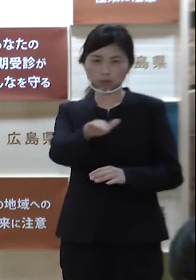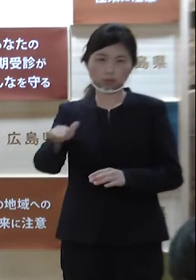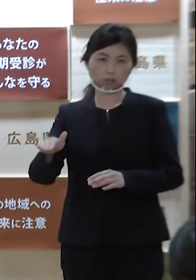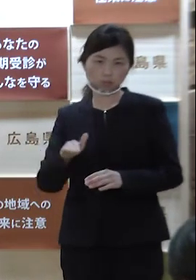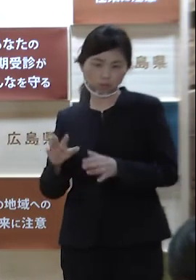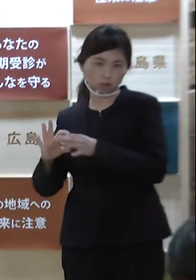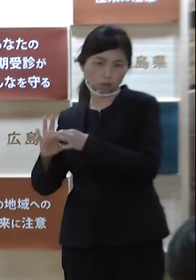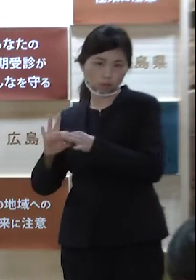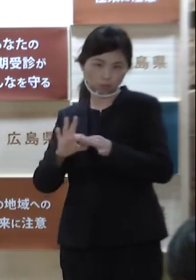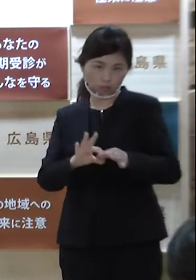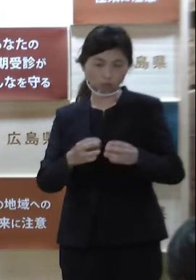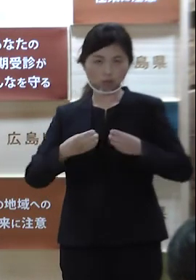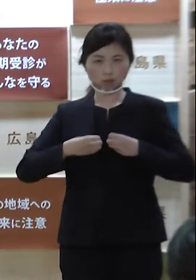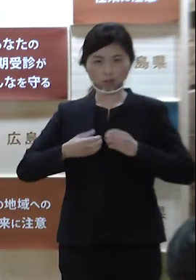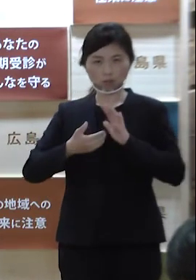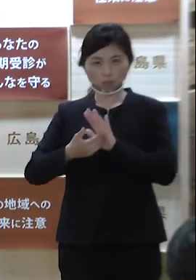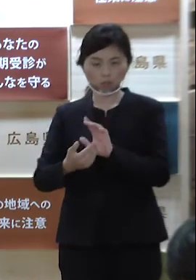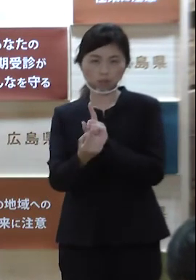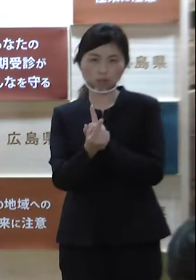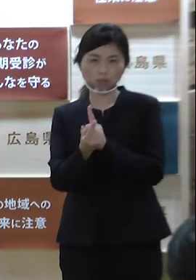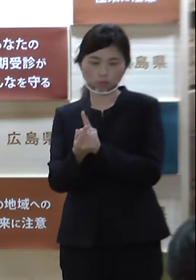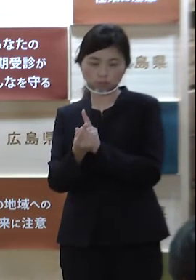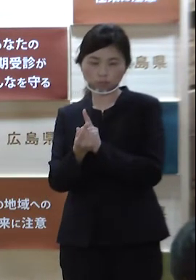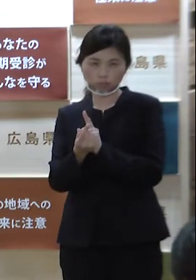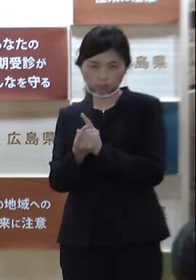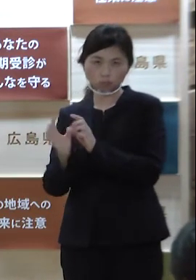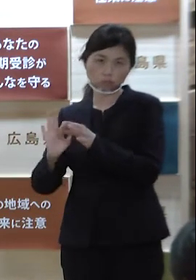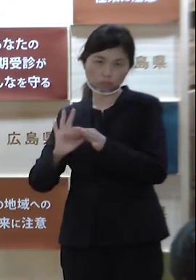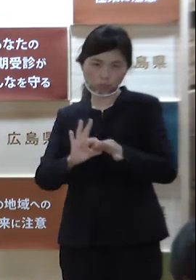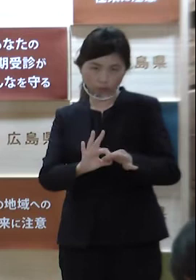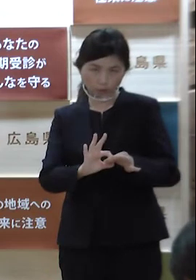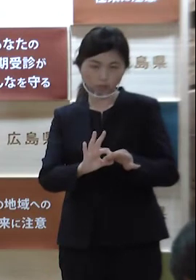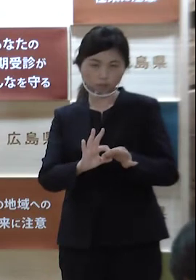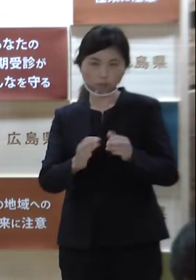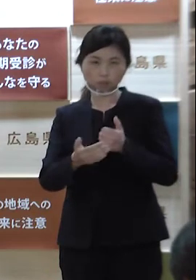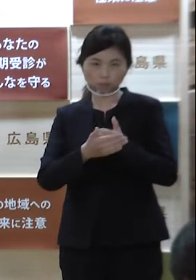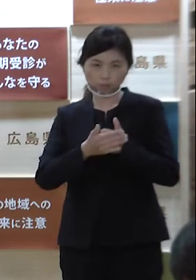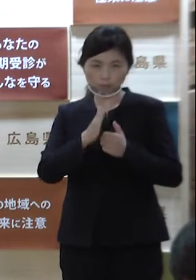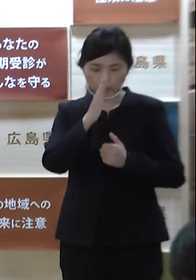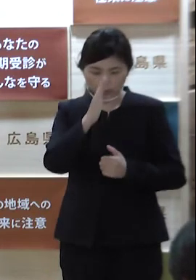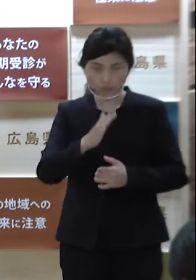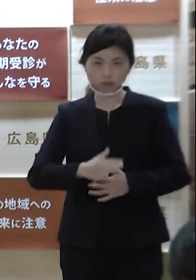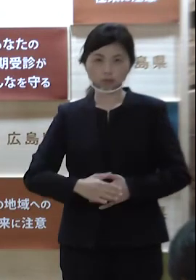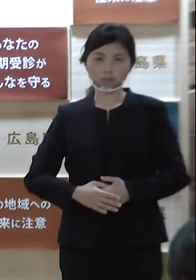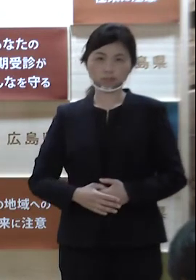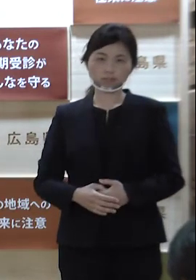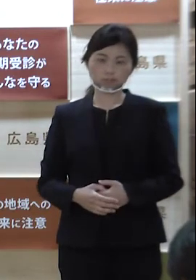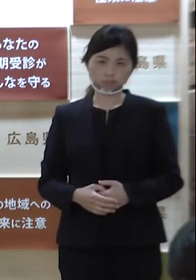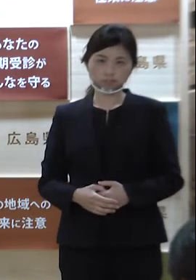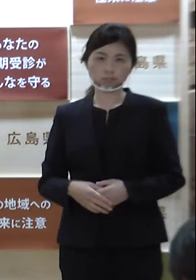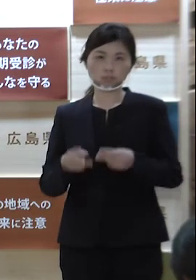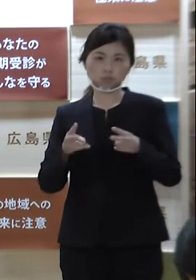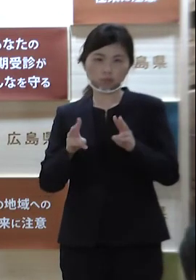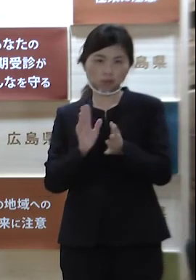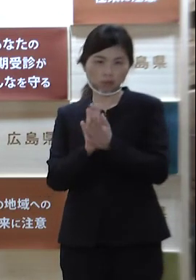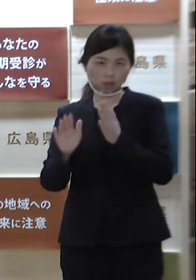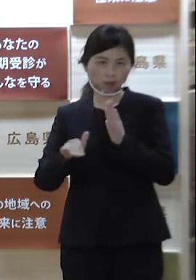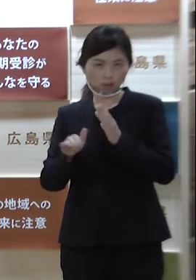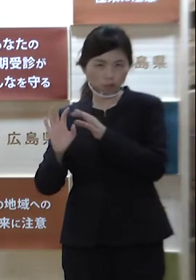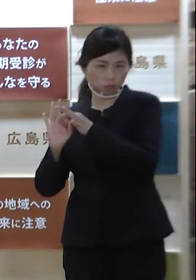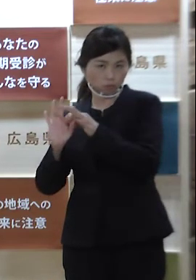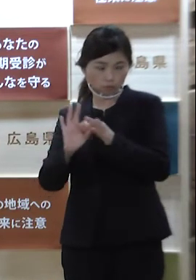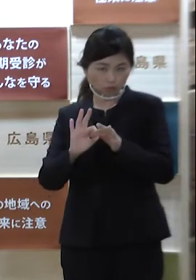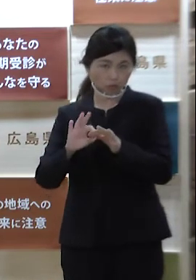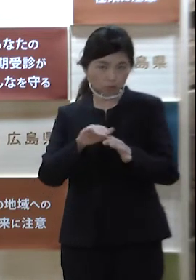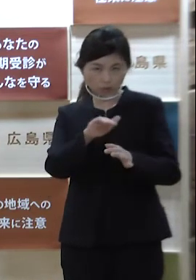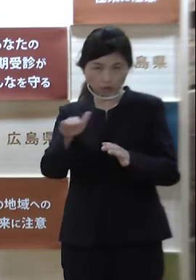の感染防止対策を継続していただきますようにお願いを申し上げます。で、県では引き続き県民の皆様